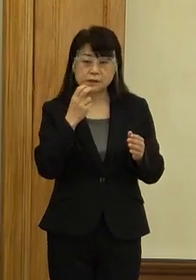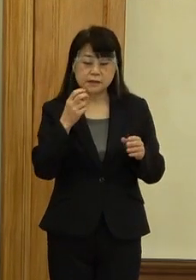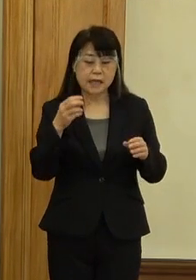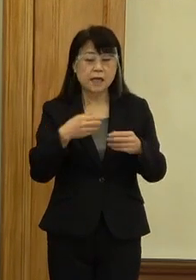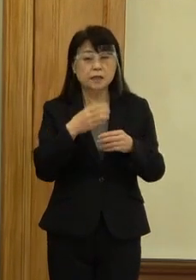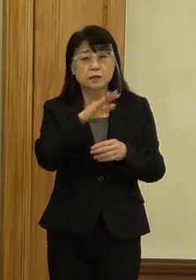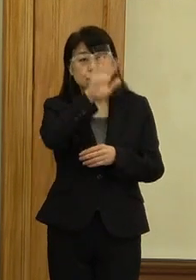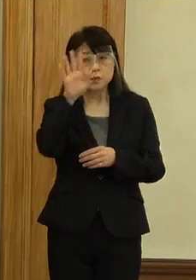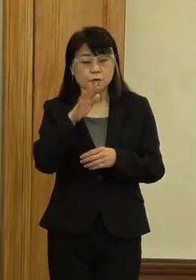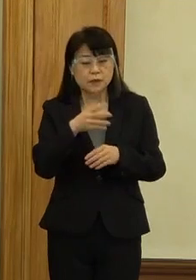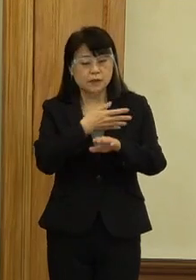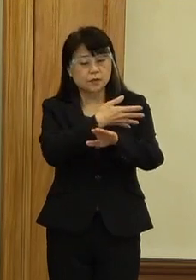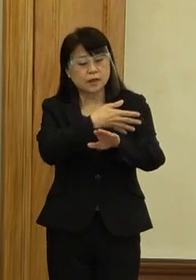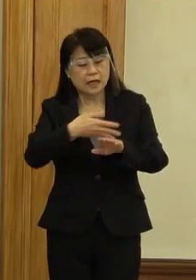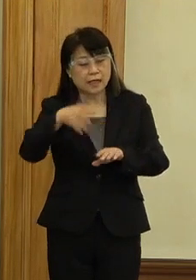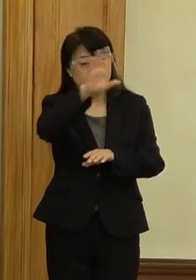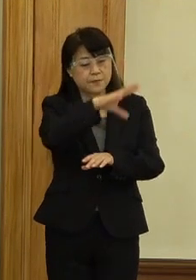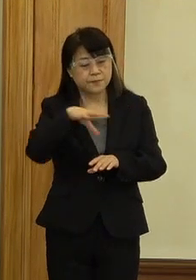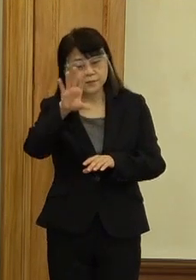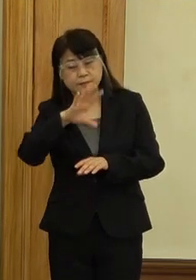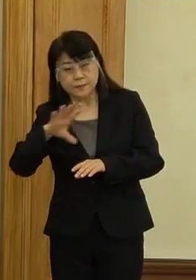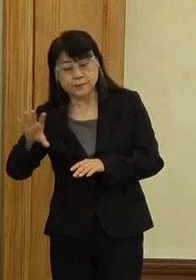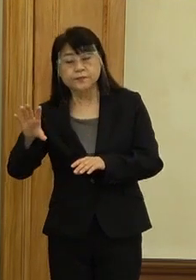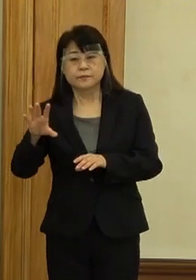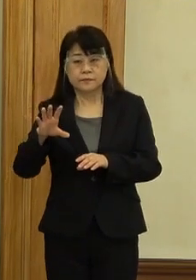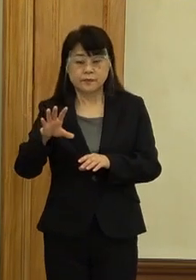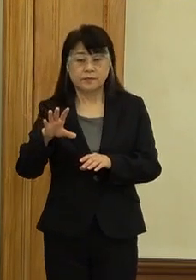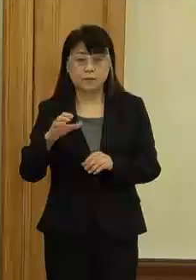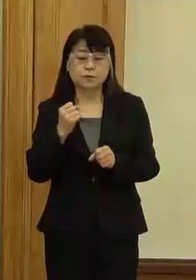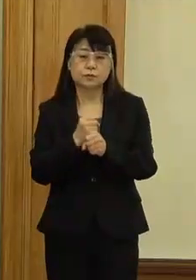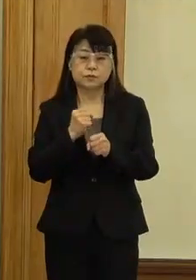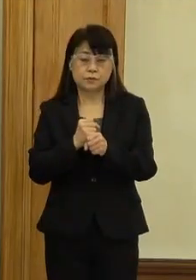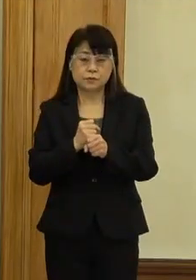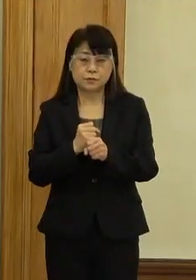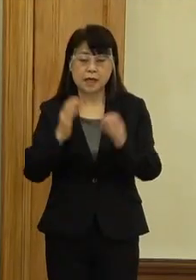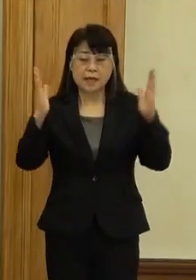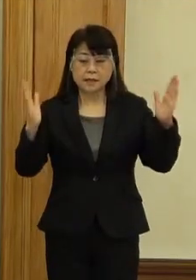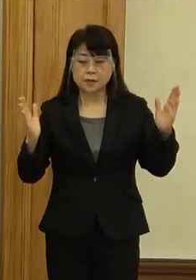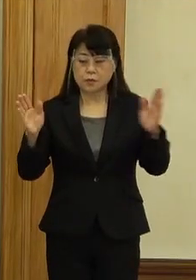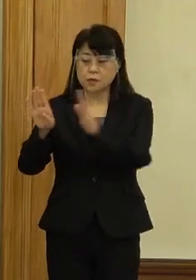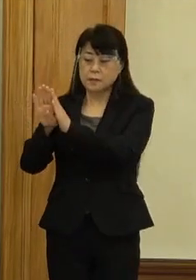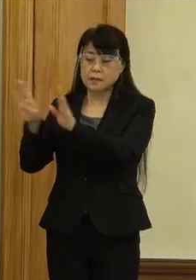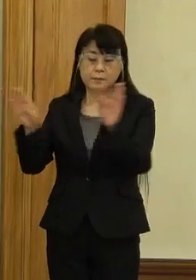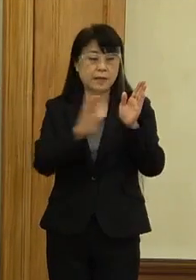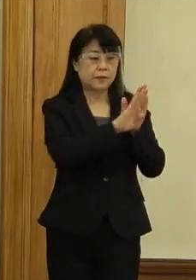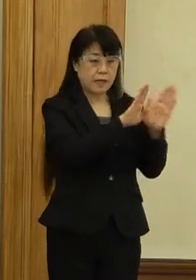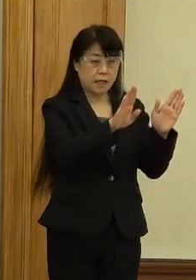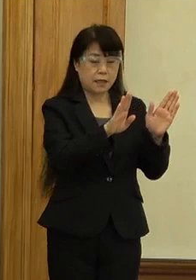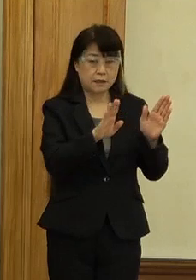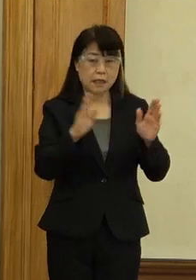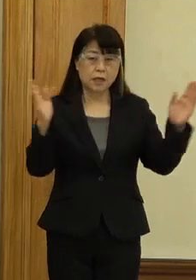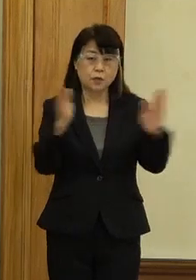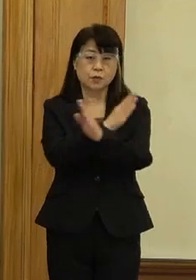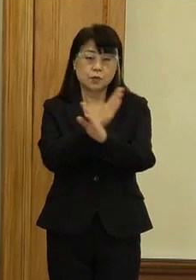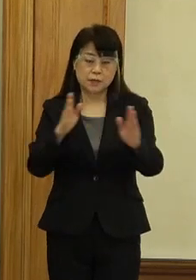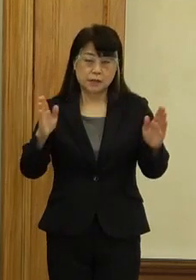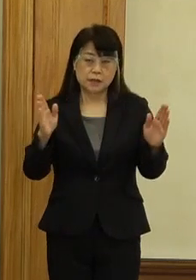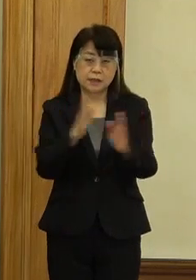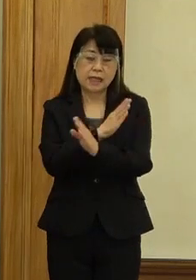流れを作っていただき、2方向の窓開けや換気扇換気設備により空気を入れ替えて